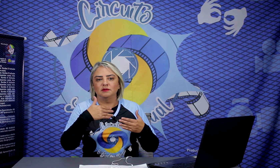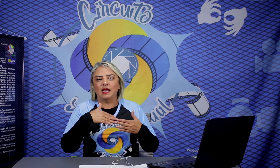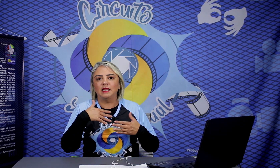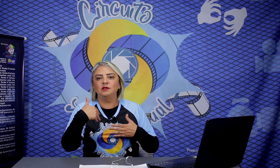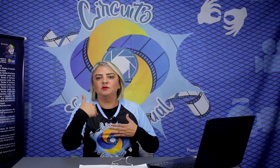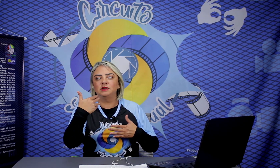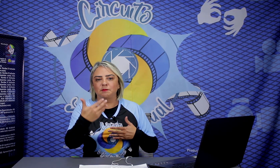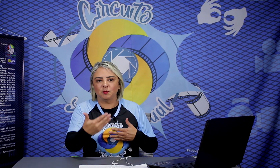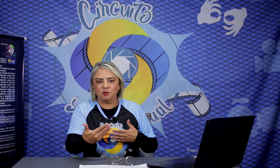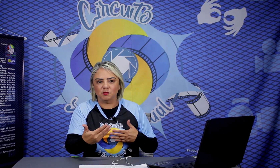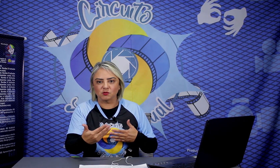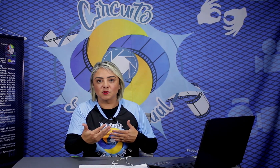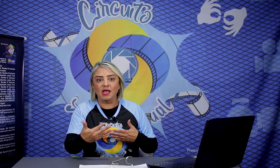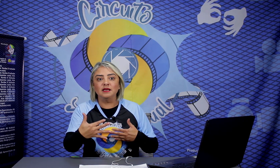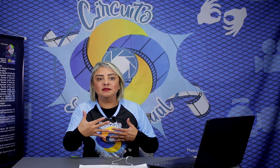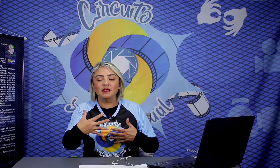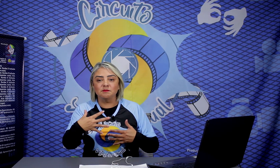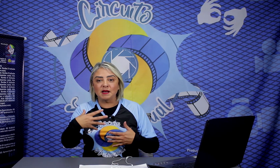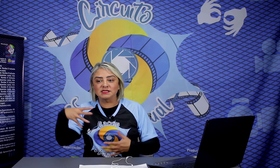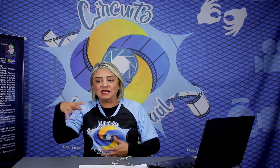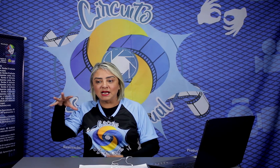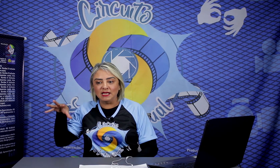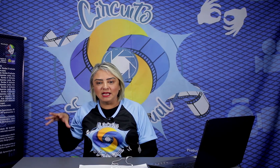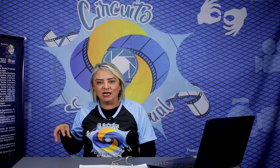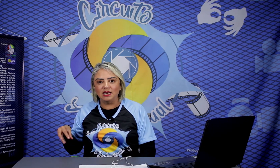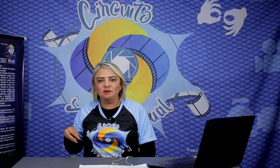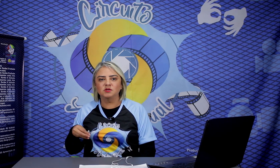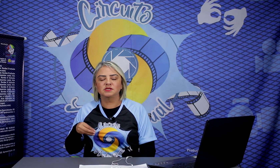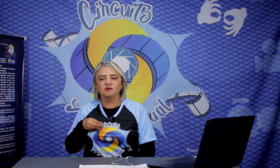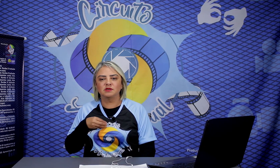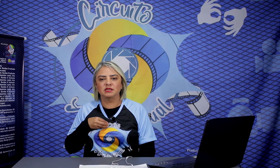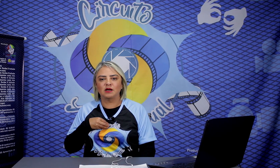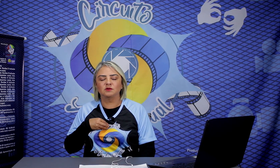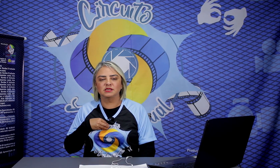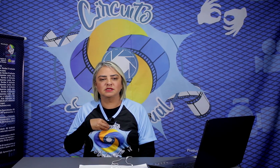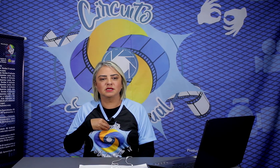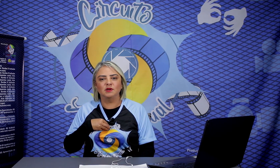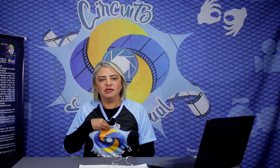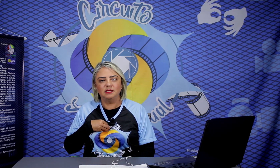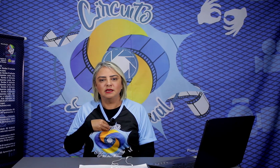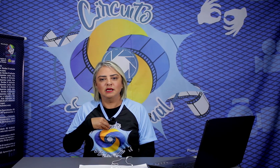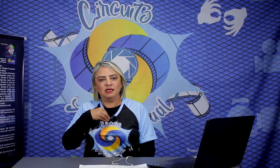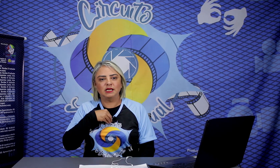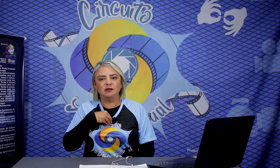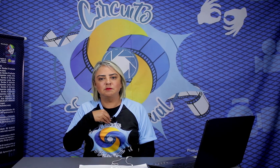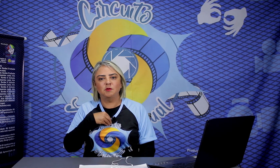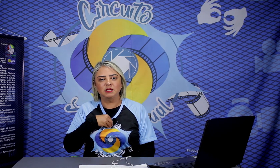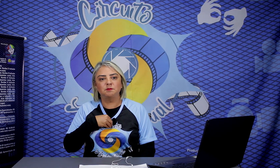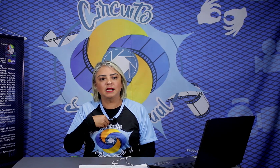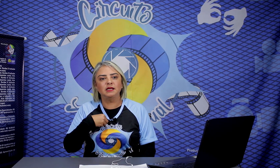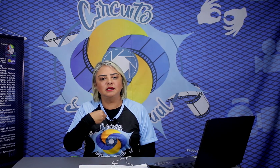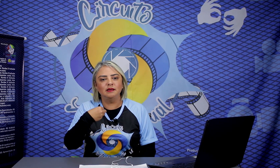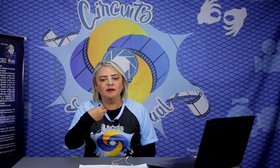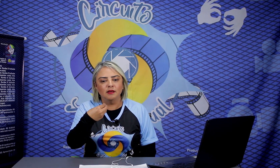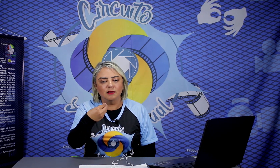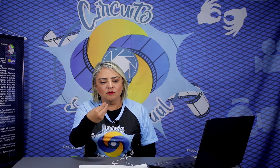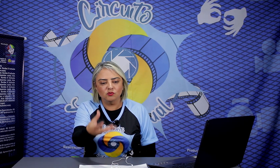além do que é proposto. Ele tem que passar aquela emoção que está acontecendo ali, naquele momento, para que o